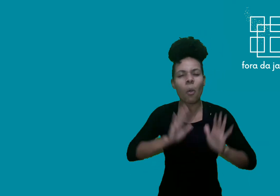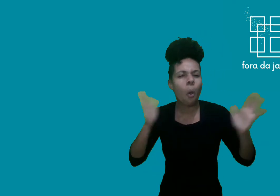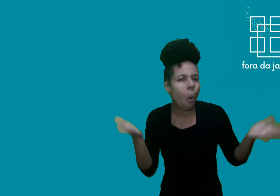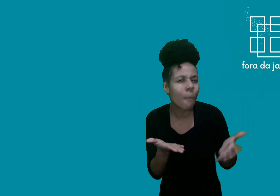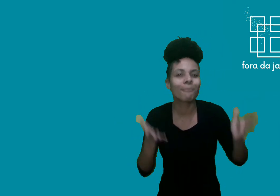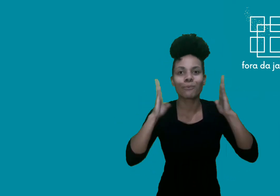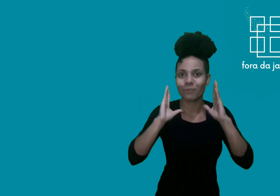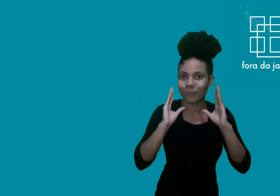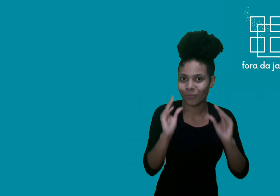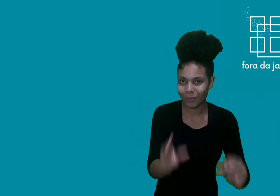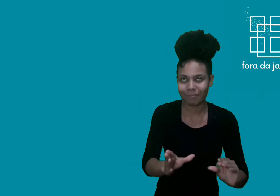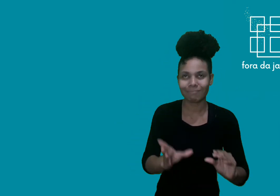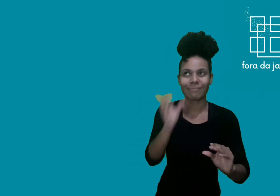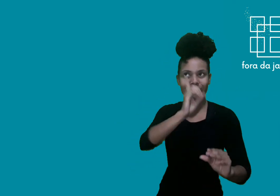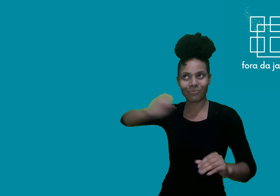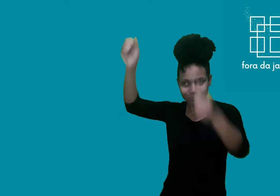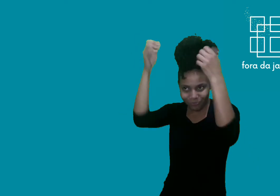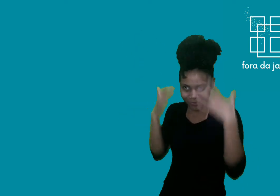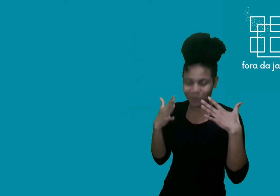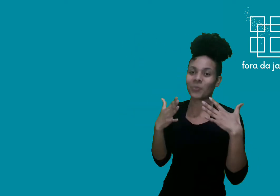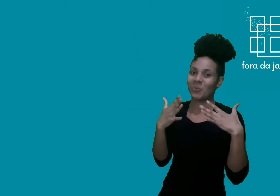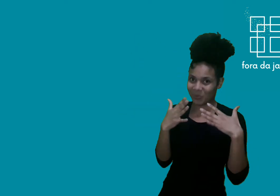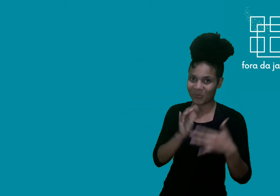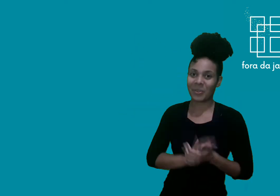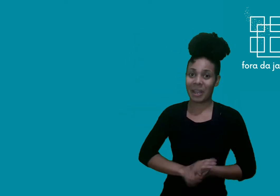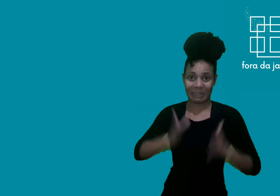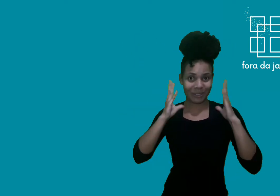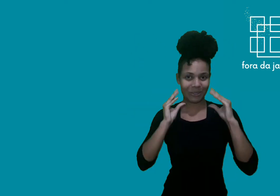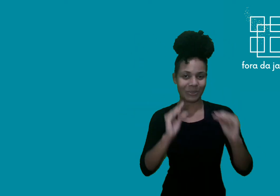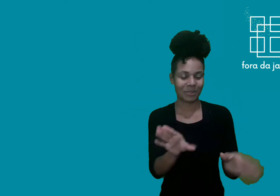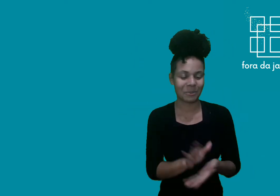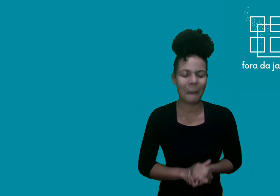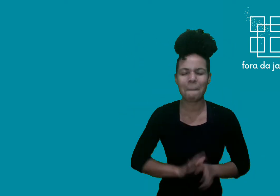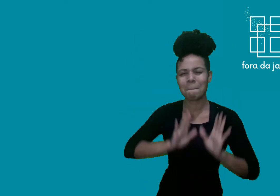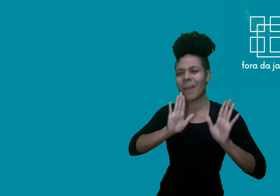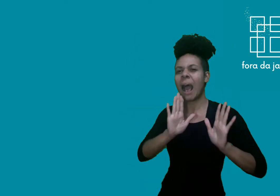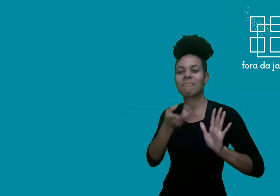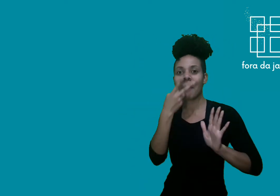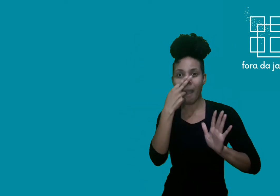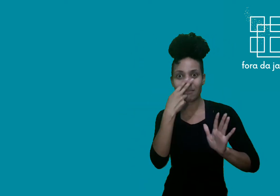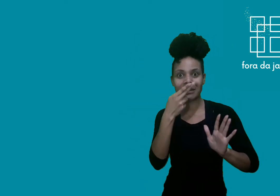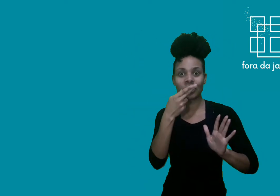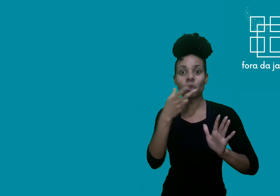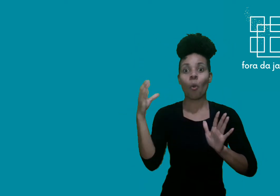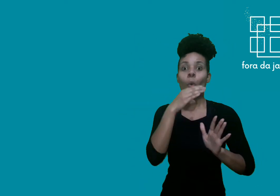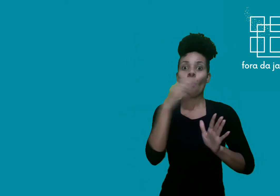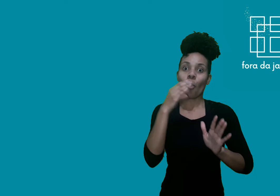teste psicológico. Então, assim, eu acho que a gente tem essa ânsia, né, de saber o que a gente é, o que a gente veio fazer. Hoje isso